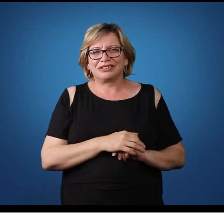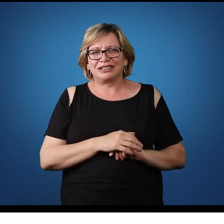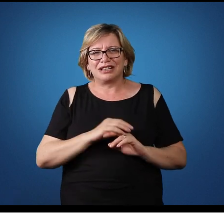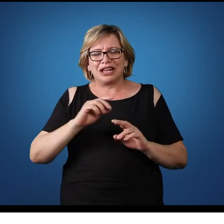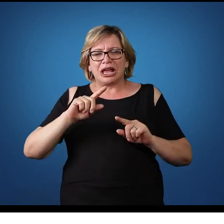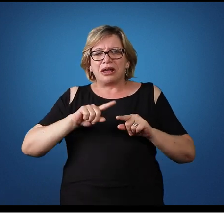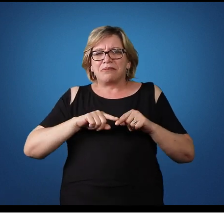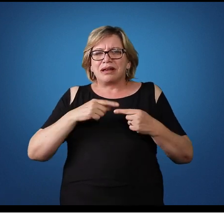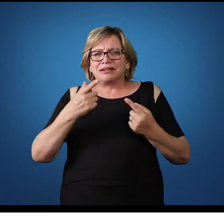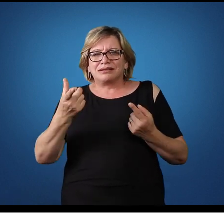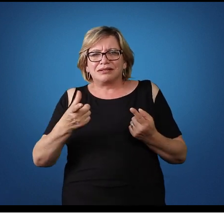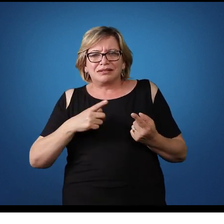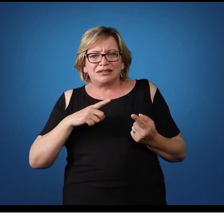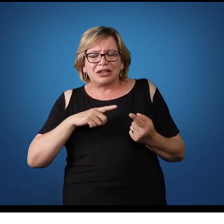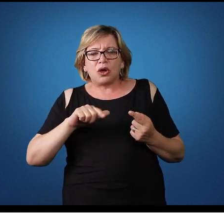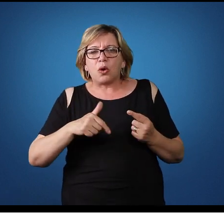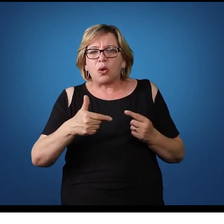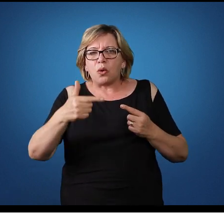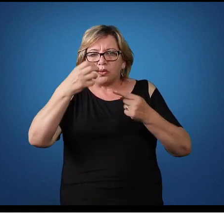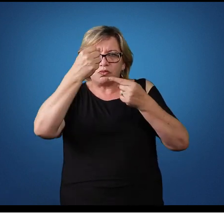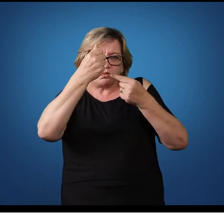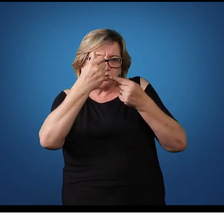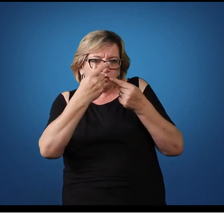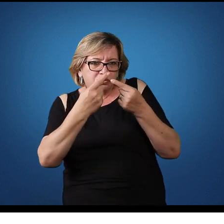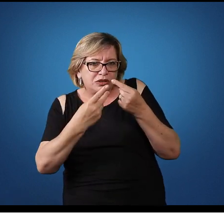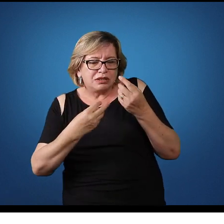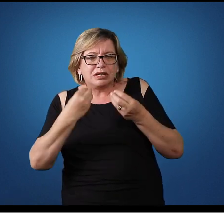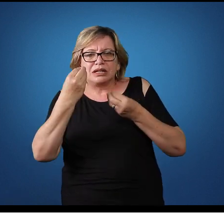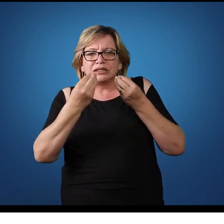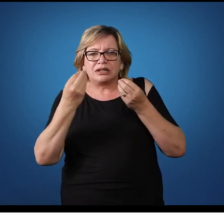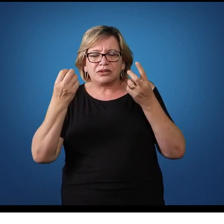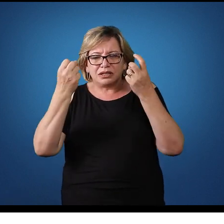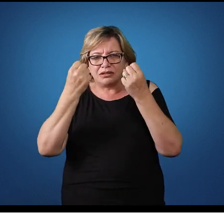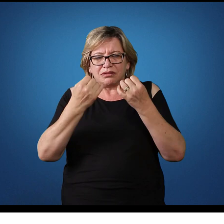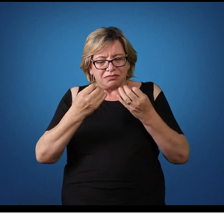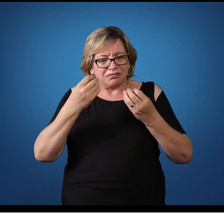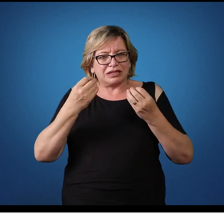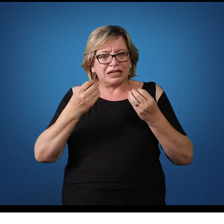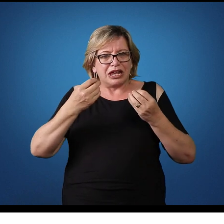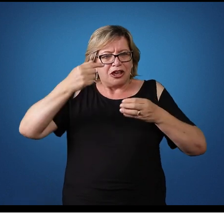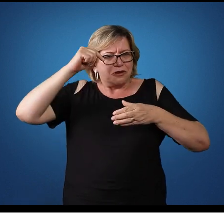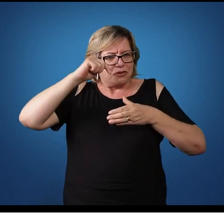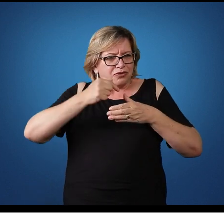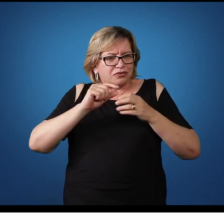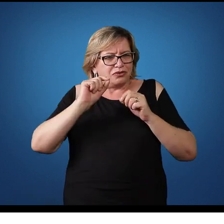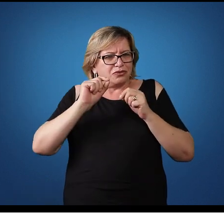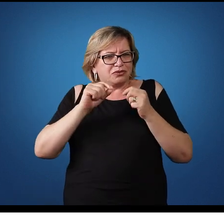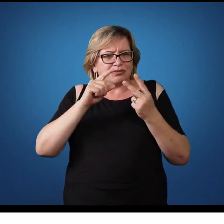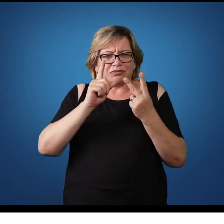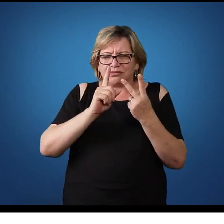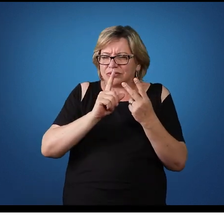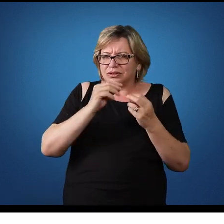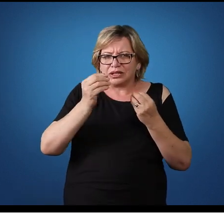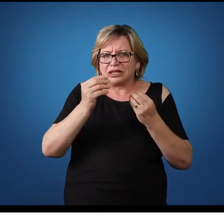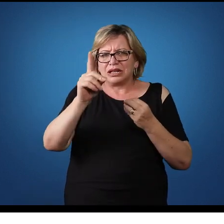algum outro tipo de definição que funcione melhor que as definições essencialistas da obra de